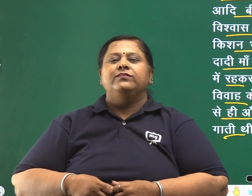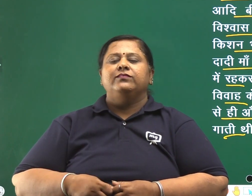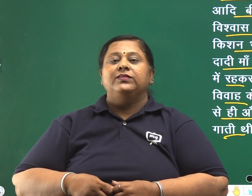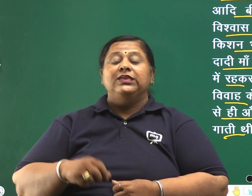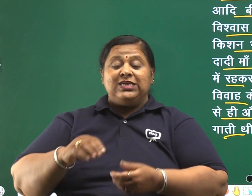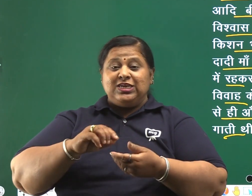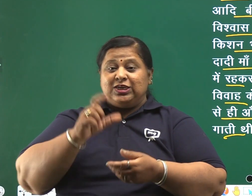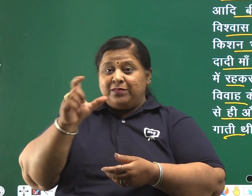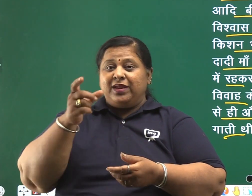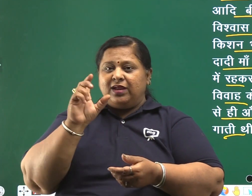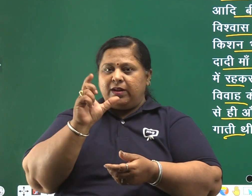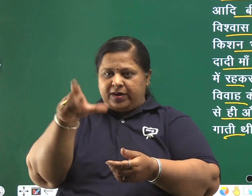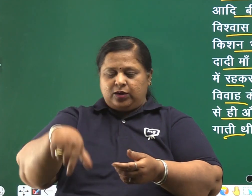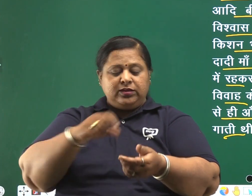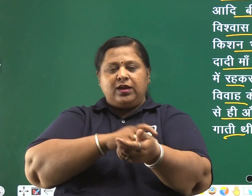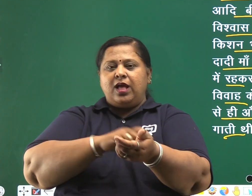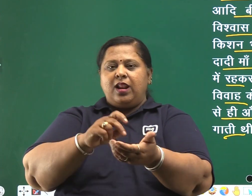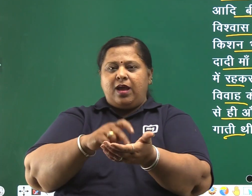किशन भैया की